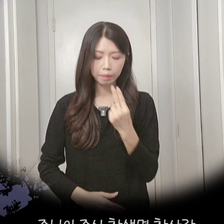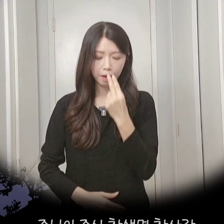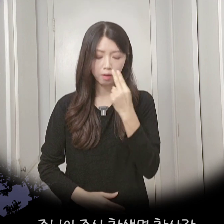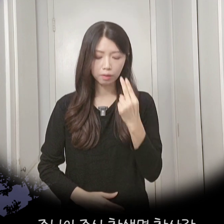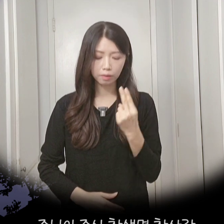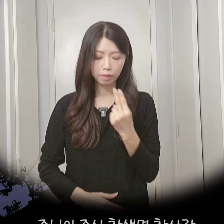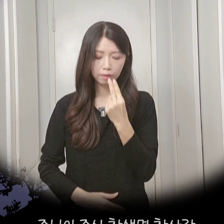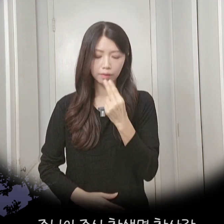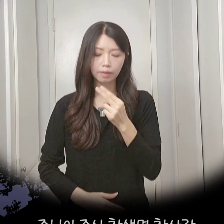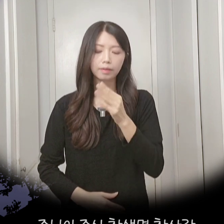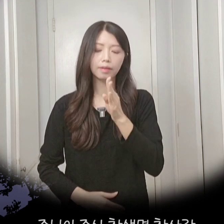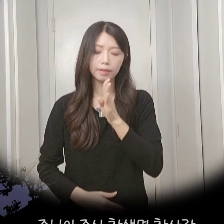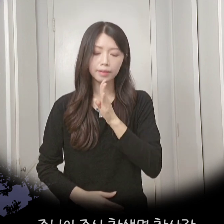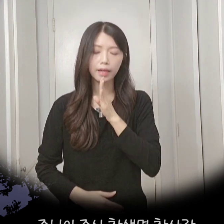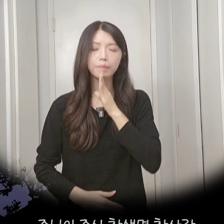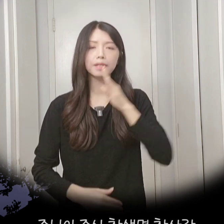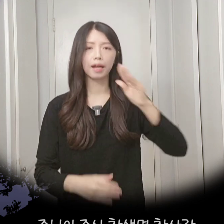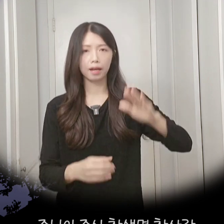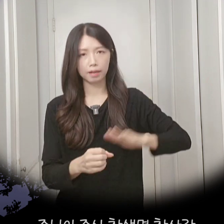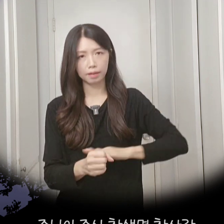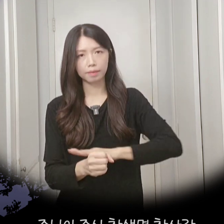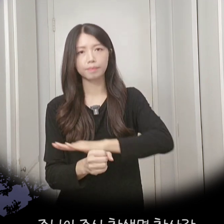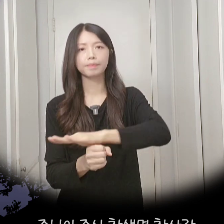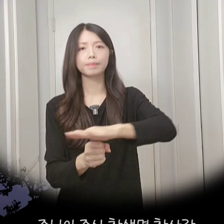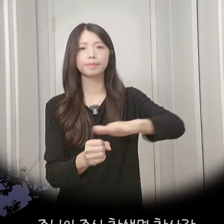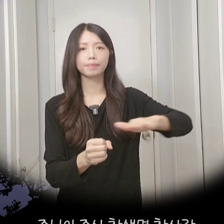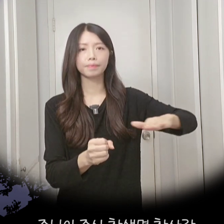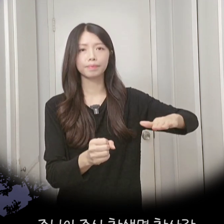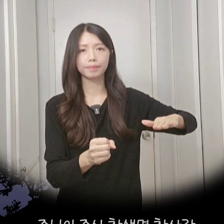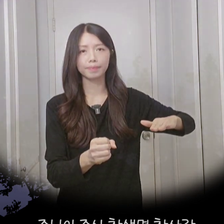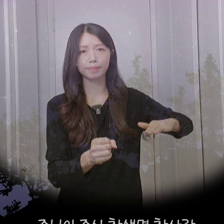참 생명, 참 사랑.